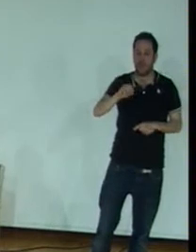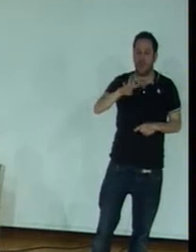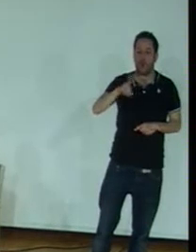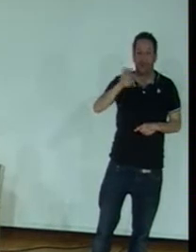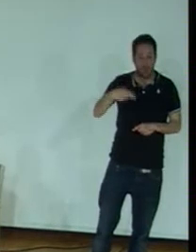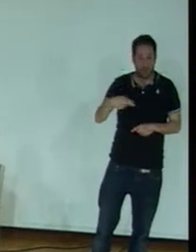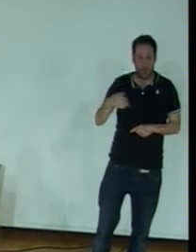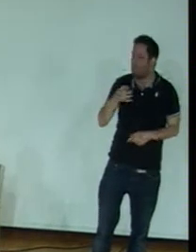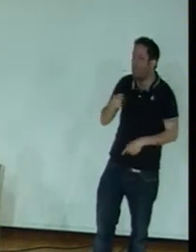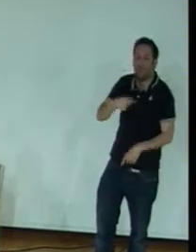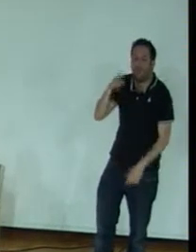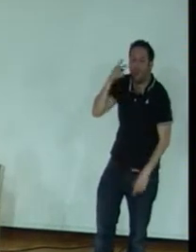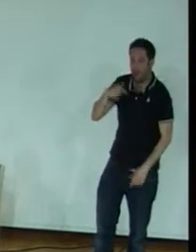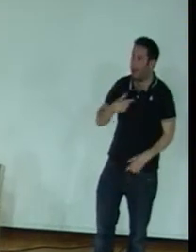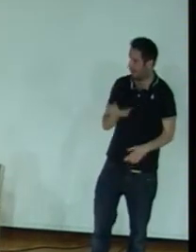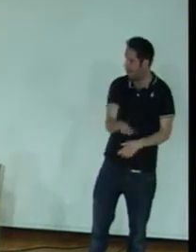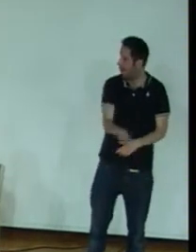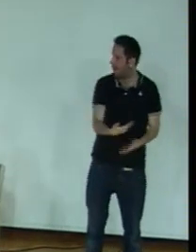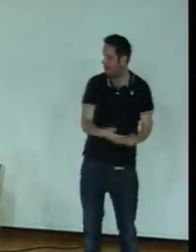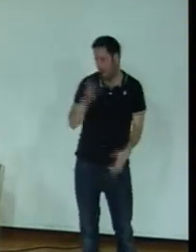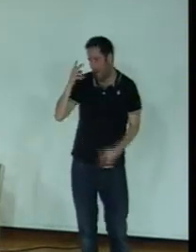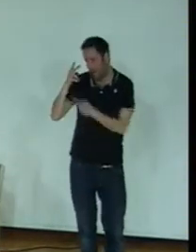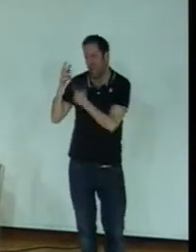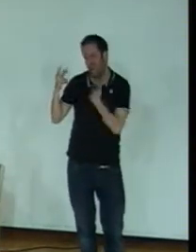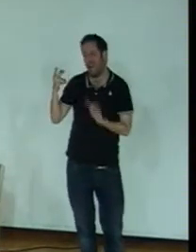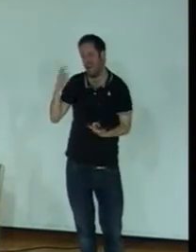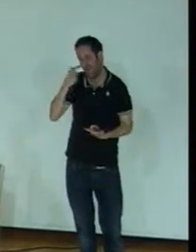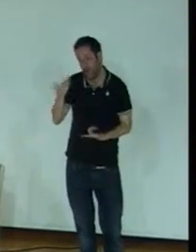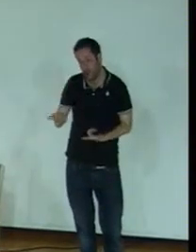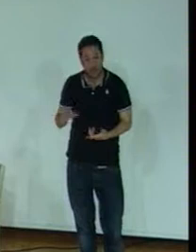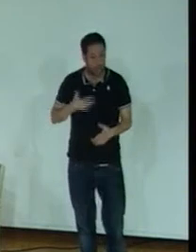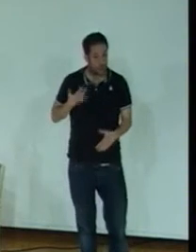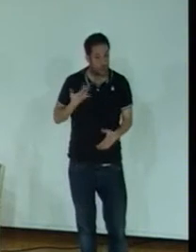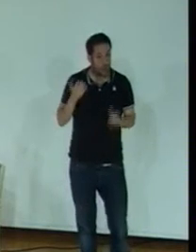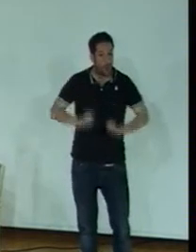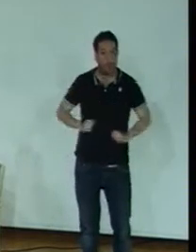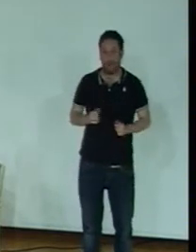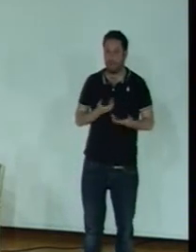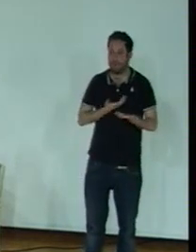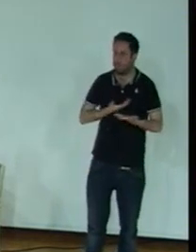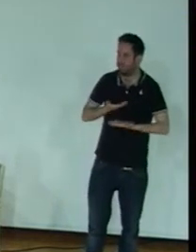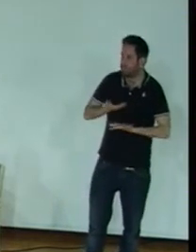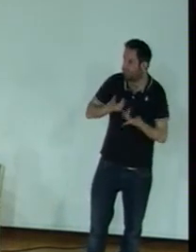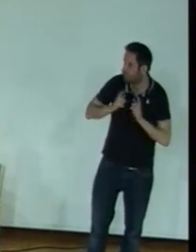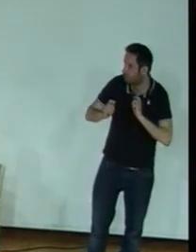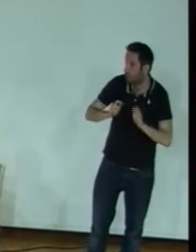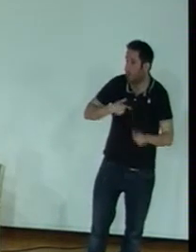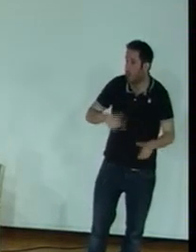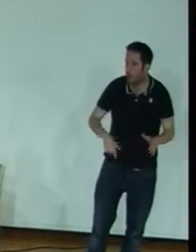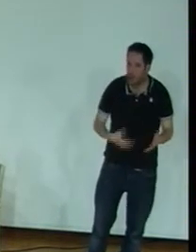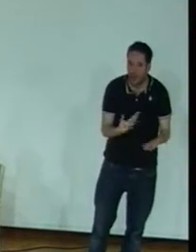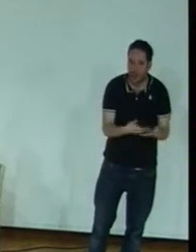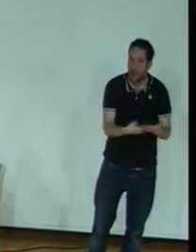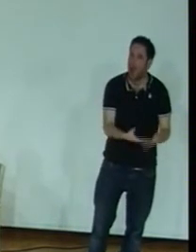parano », maintenant on nous prend un peu plus au sérieux. C'est devenu intéressant, on pouvait commencer à en parler et avoir une prise de